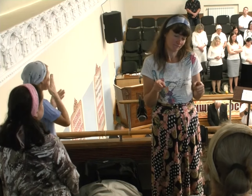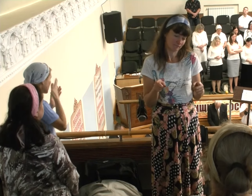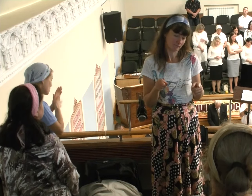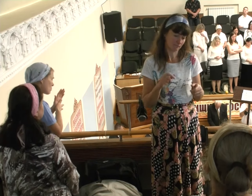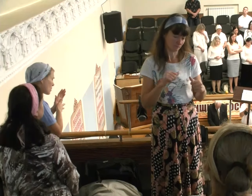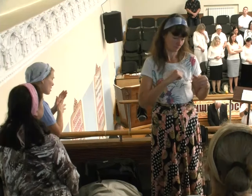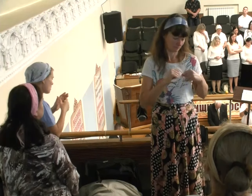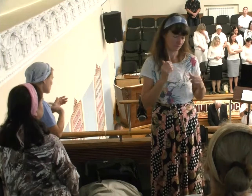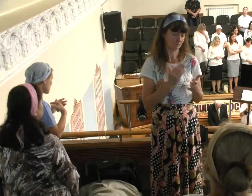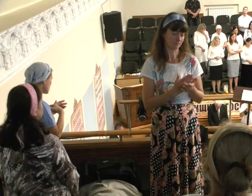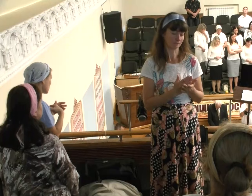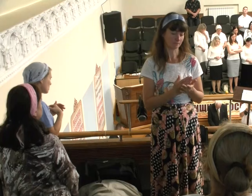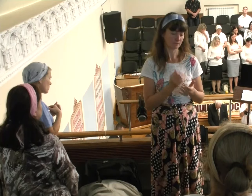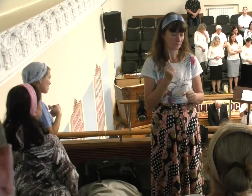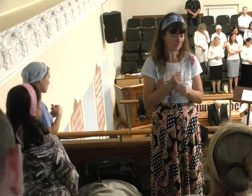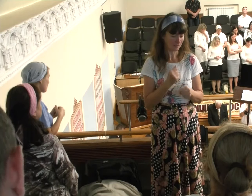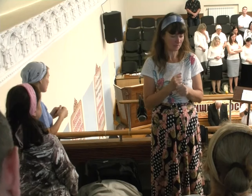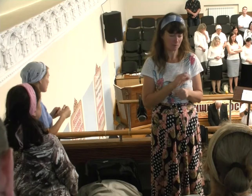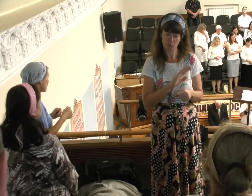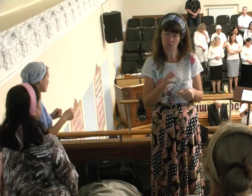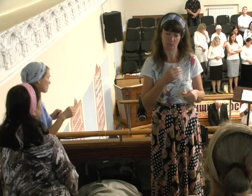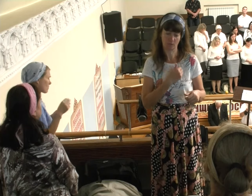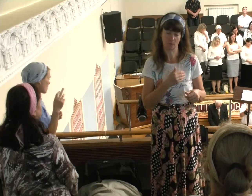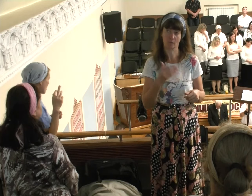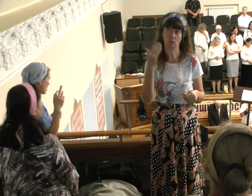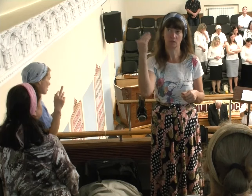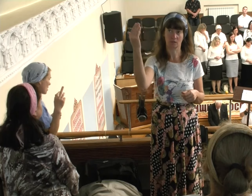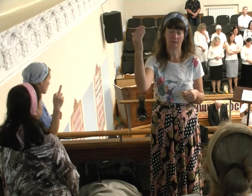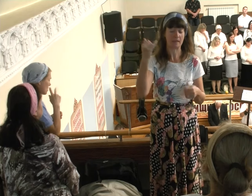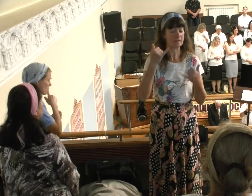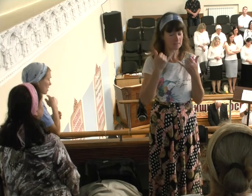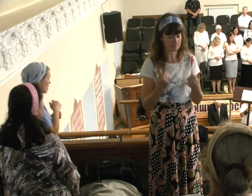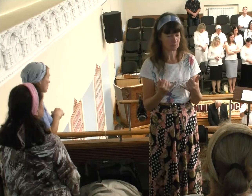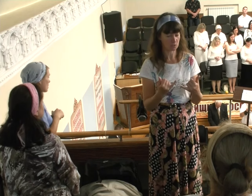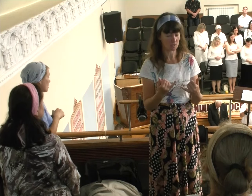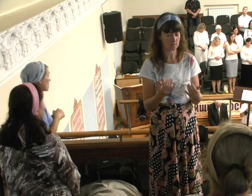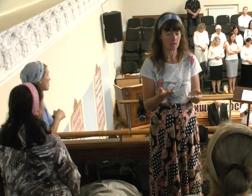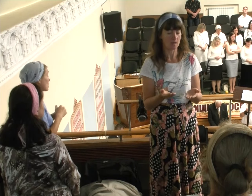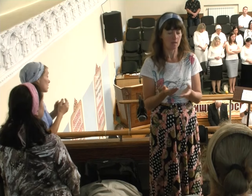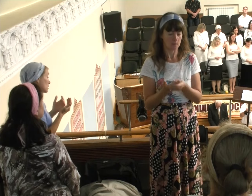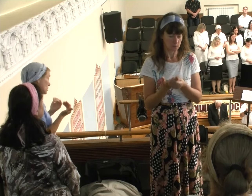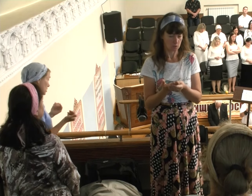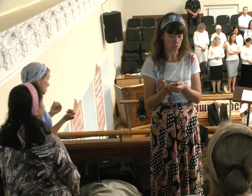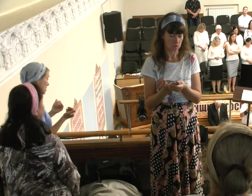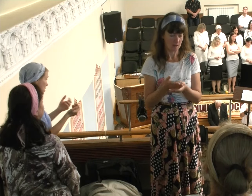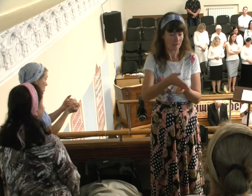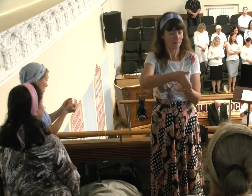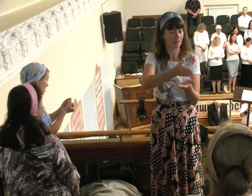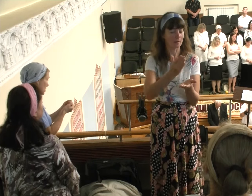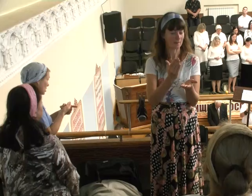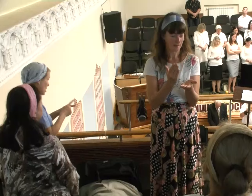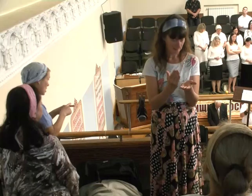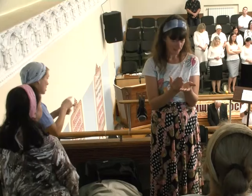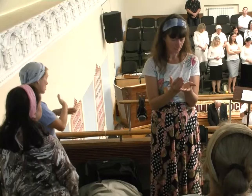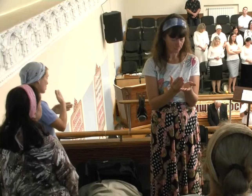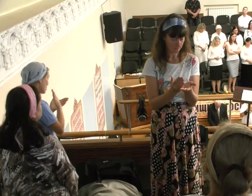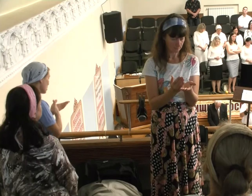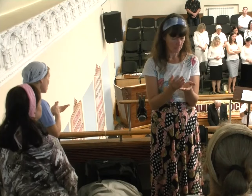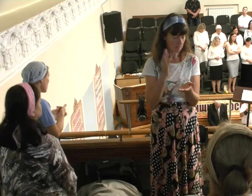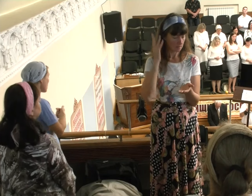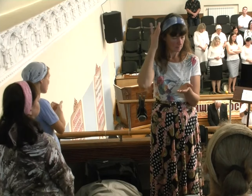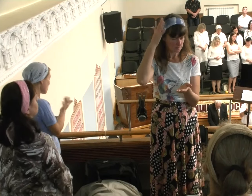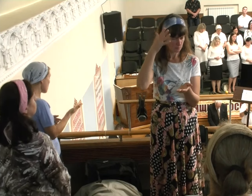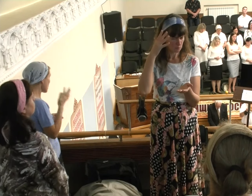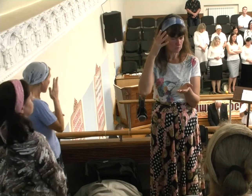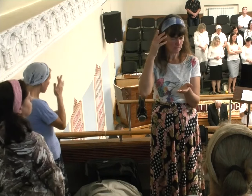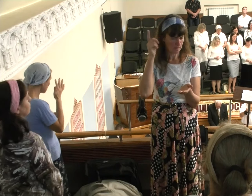себя поступающими не по воле Твоей. И сейчас, держа этот хлеб, мы помышляем о